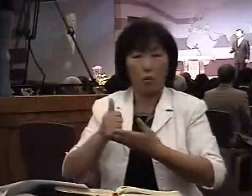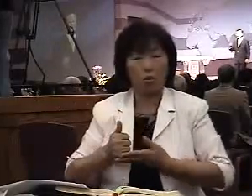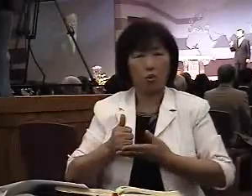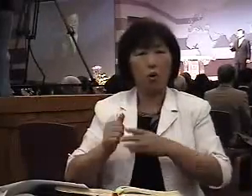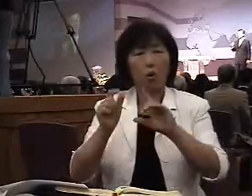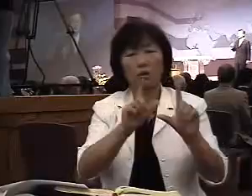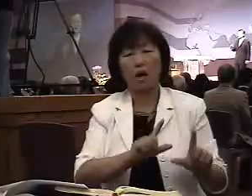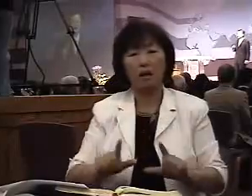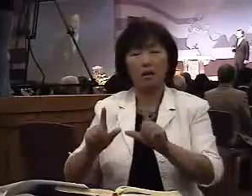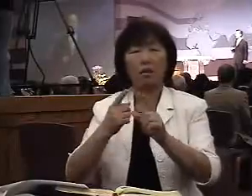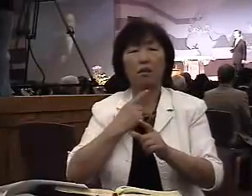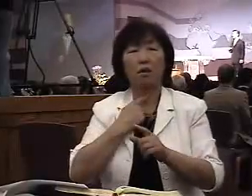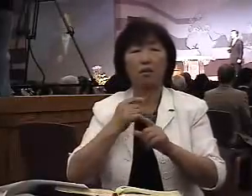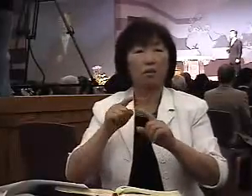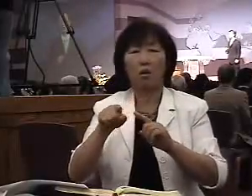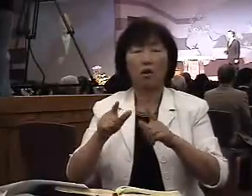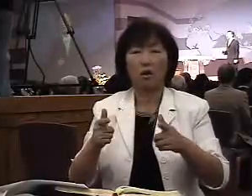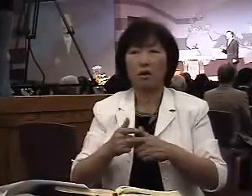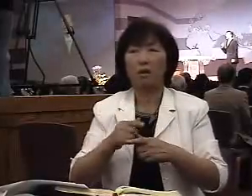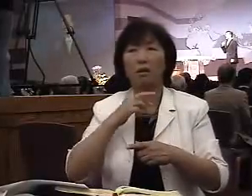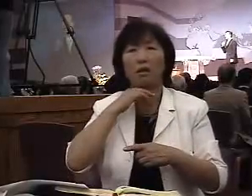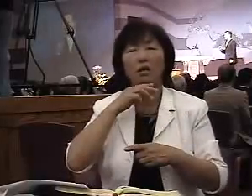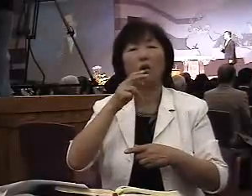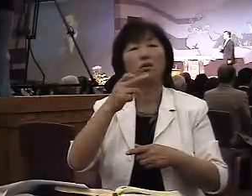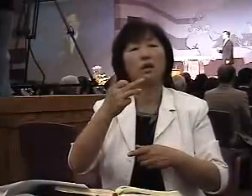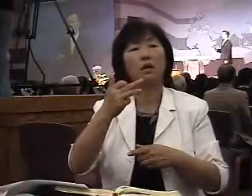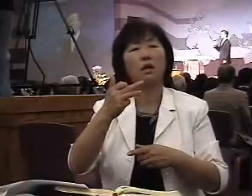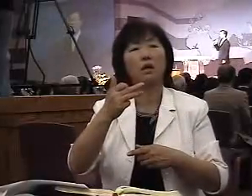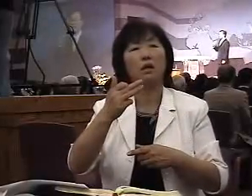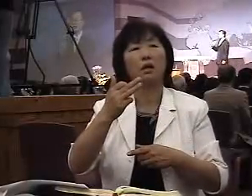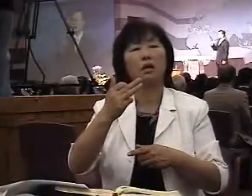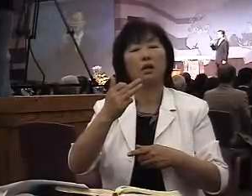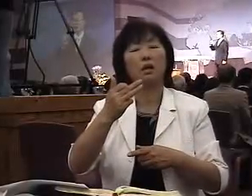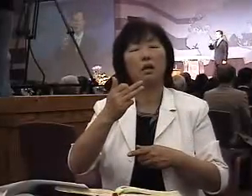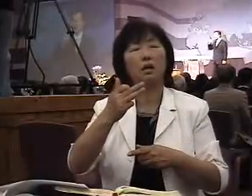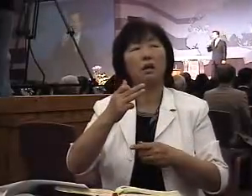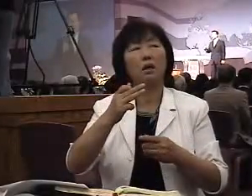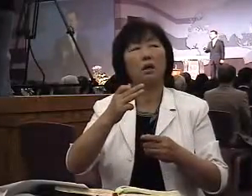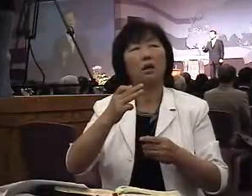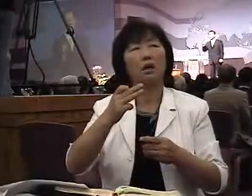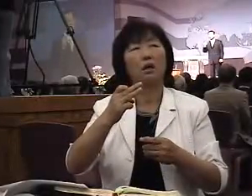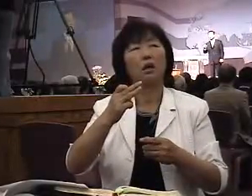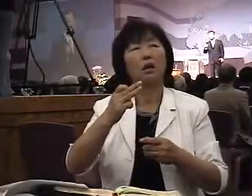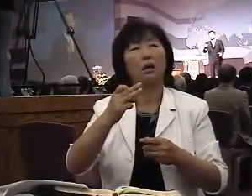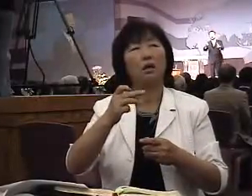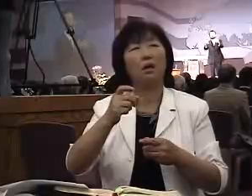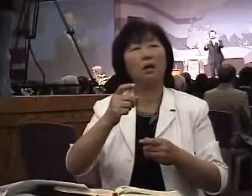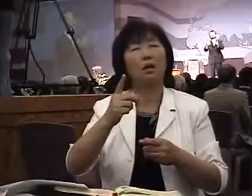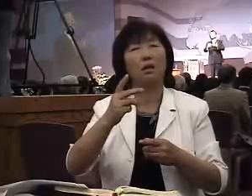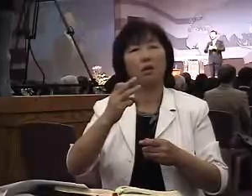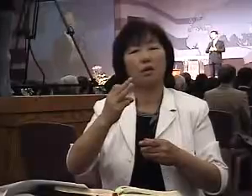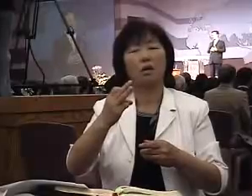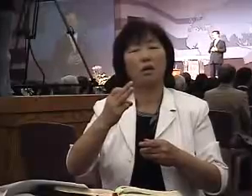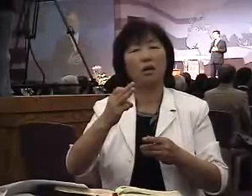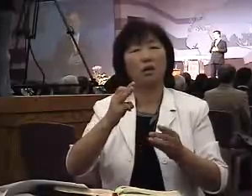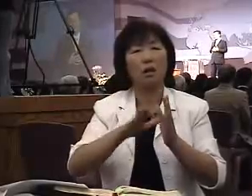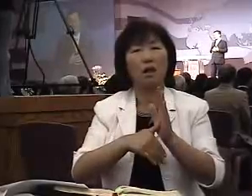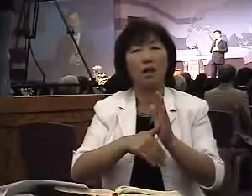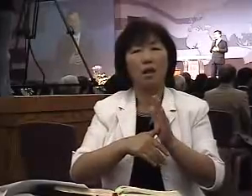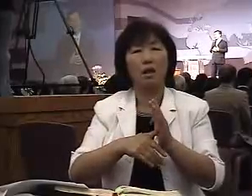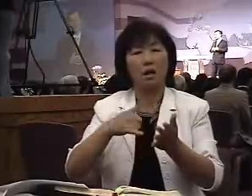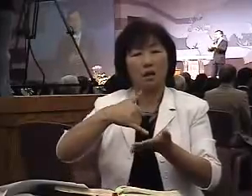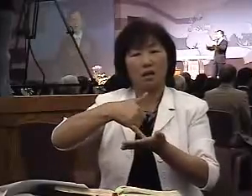아니죠. 제가 13살 때 예수님을 나의 개인적으로, 나의 인격적인 주님으로 영접하게